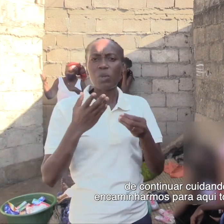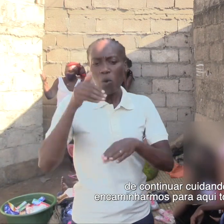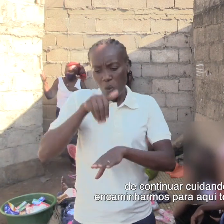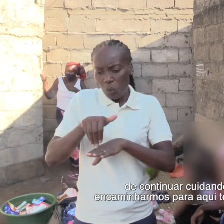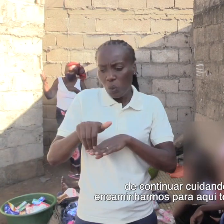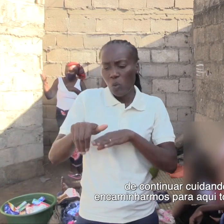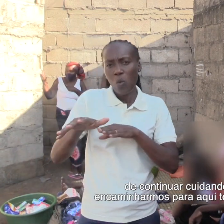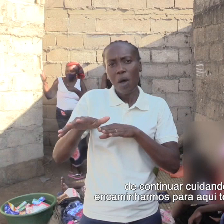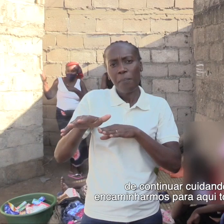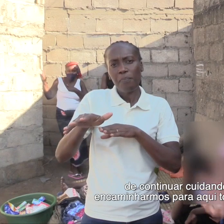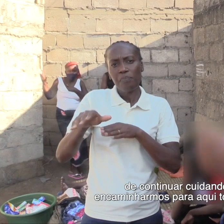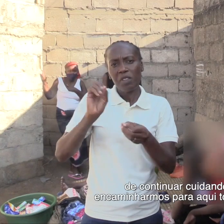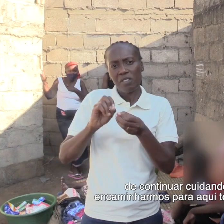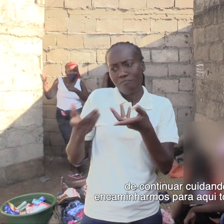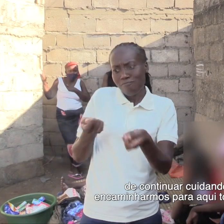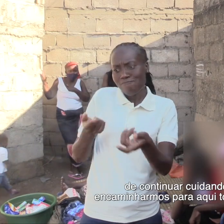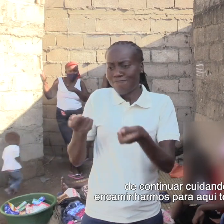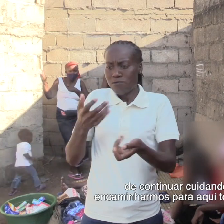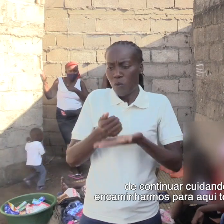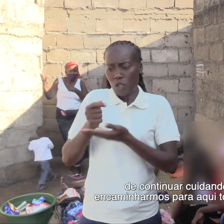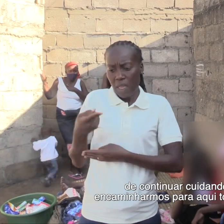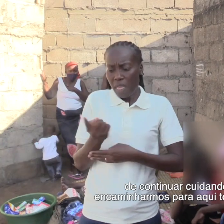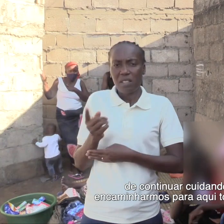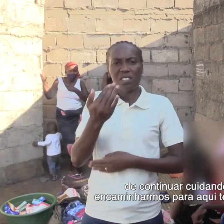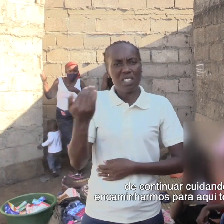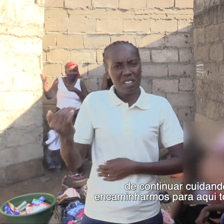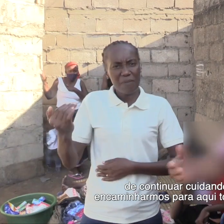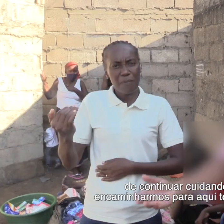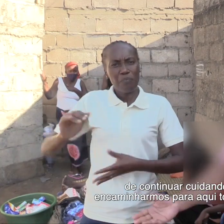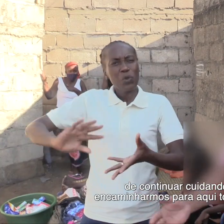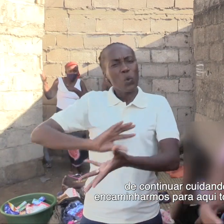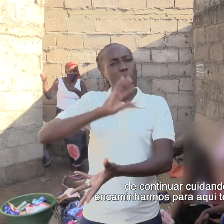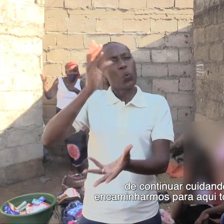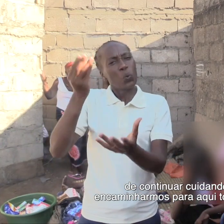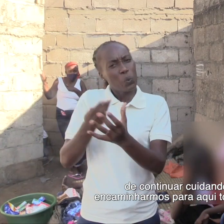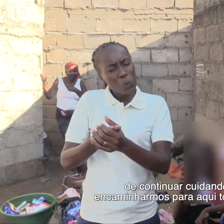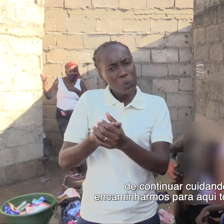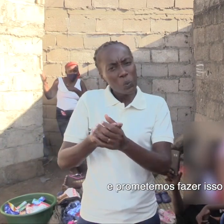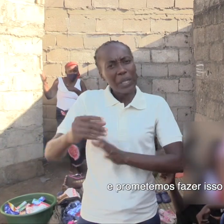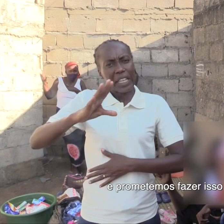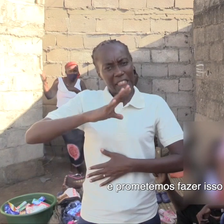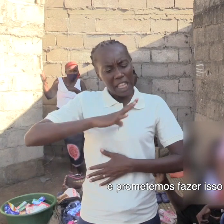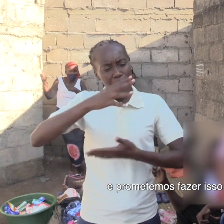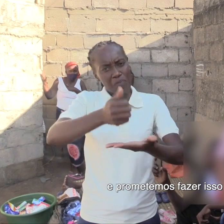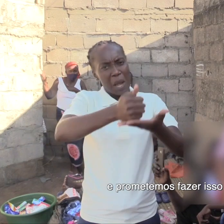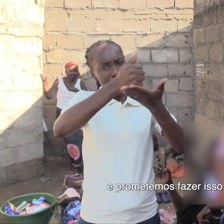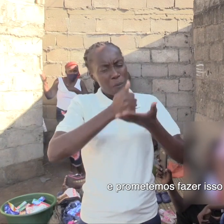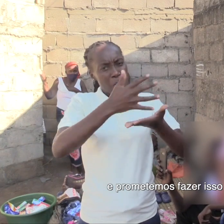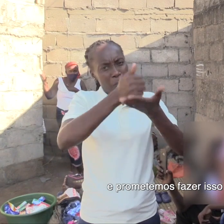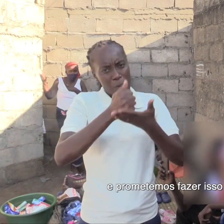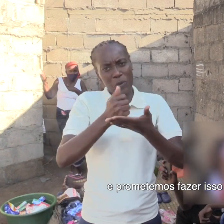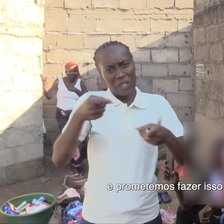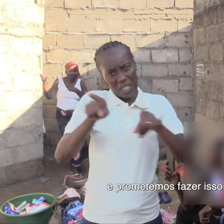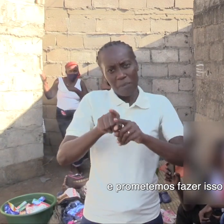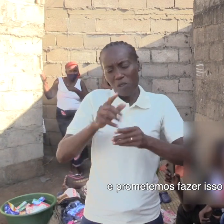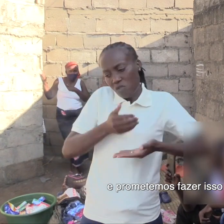toda a ajuda que vier, nós encaminharmos para aqui e nós prometemos